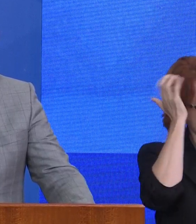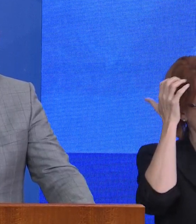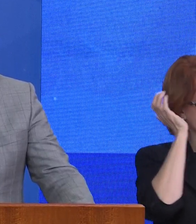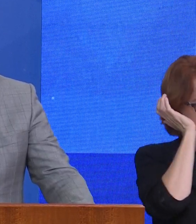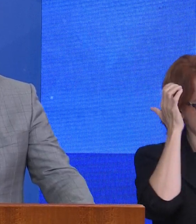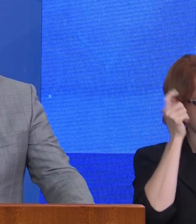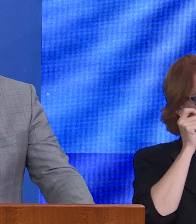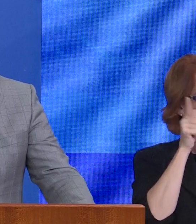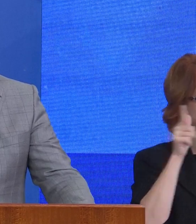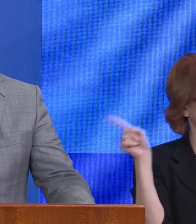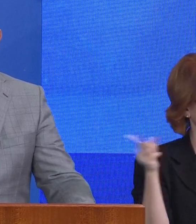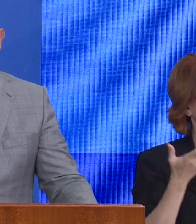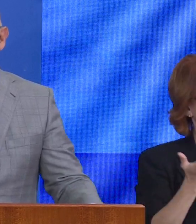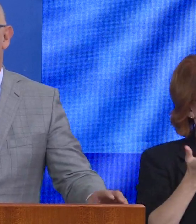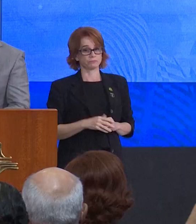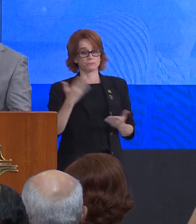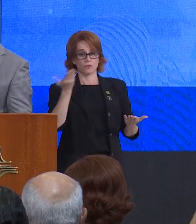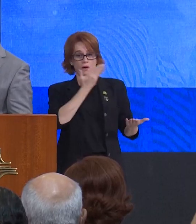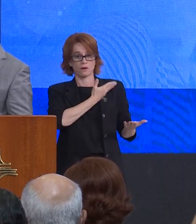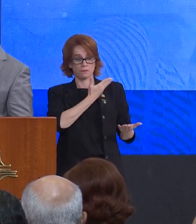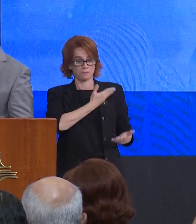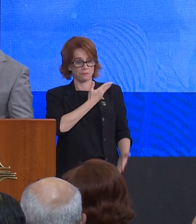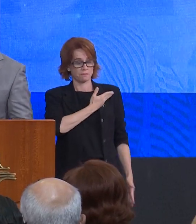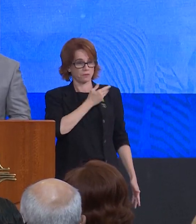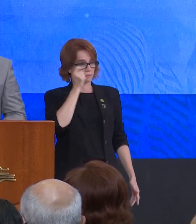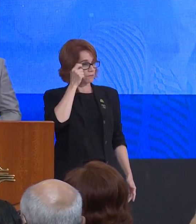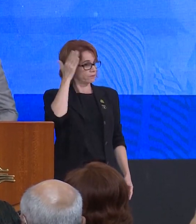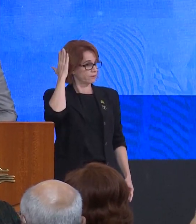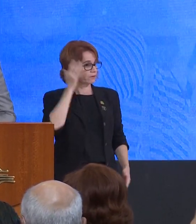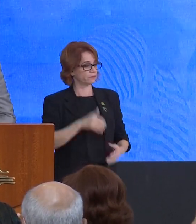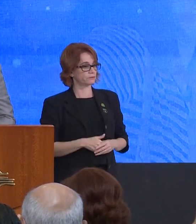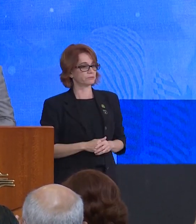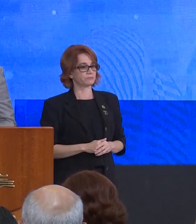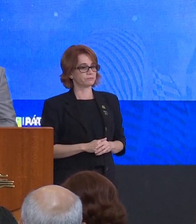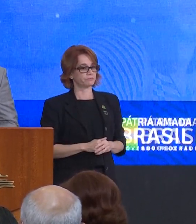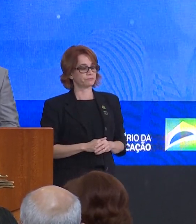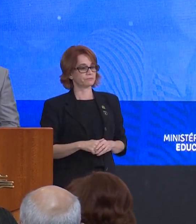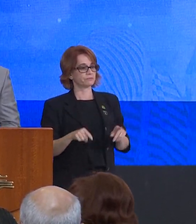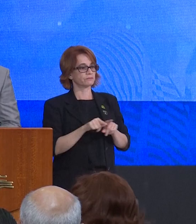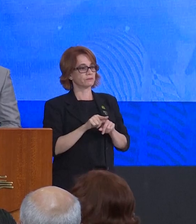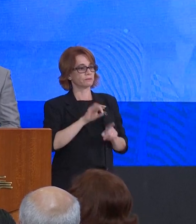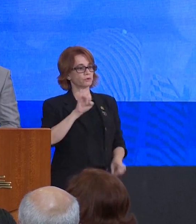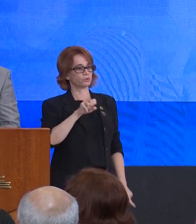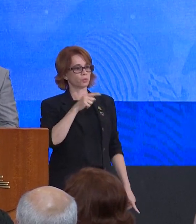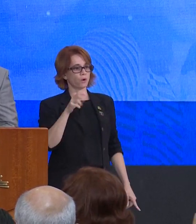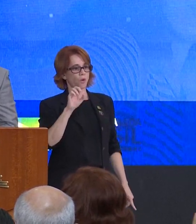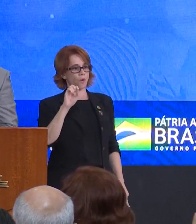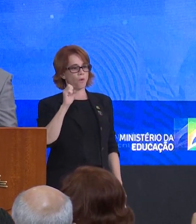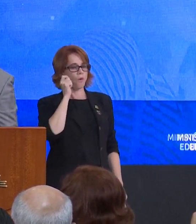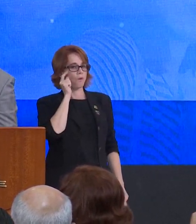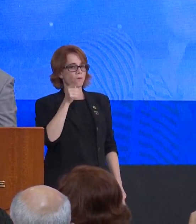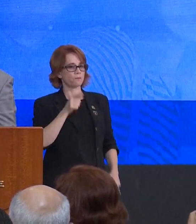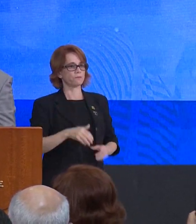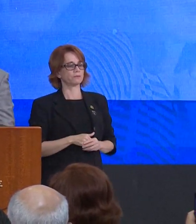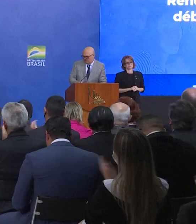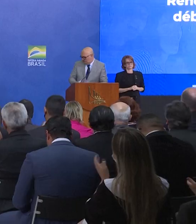amigos de dos influyentes pastores ribeiro renunció a la cartera de educación el 28 de marzo una semana después de haber